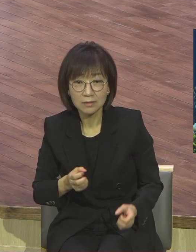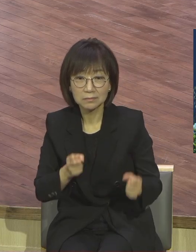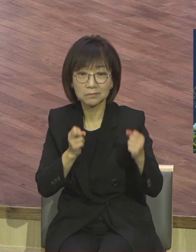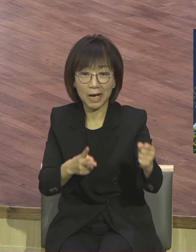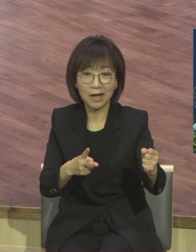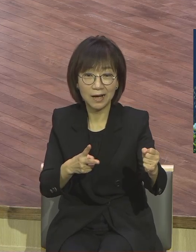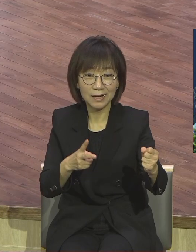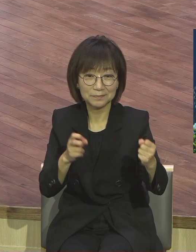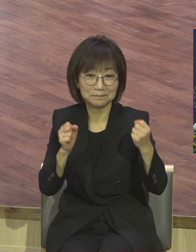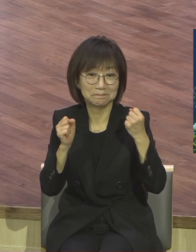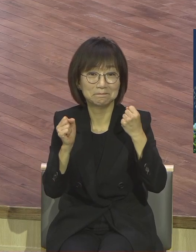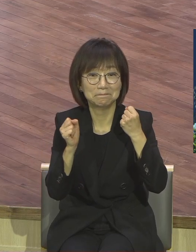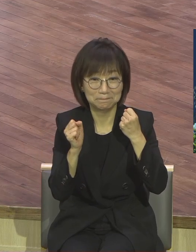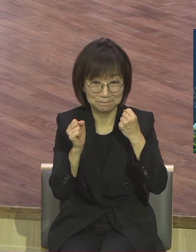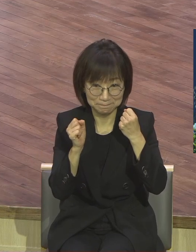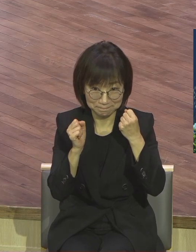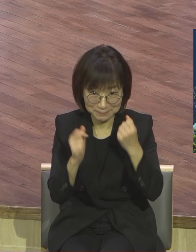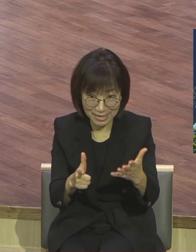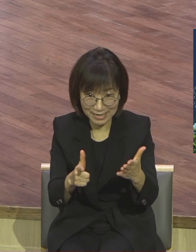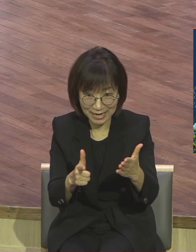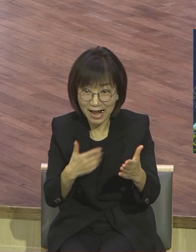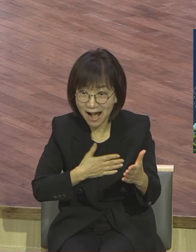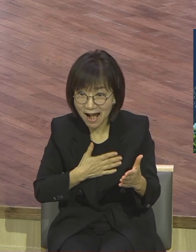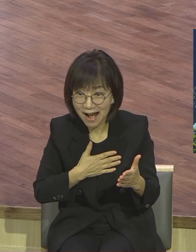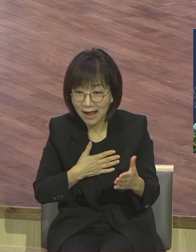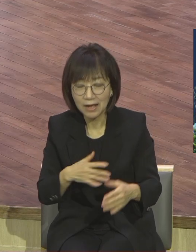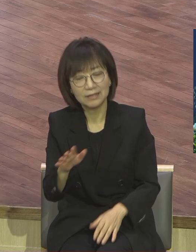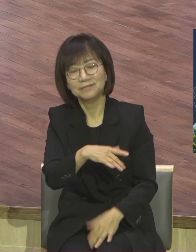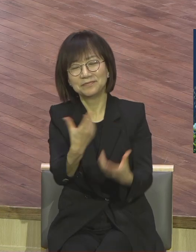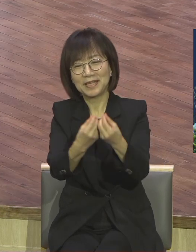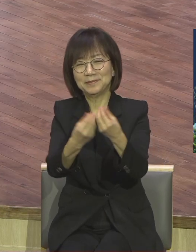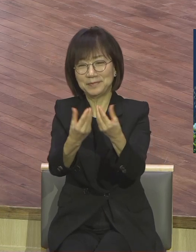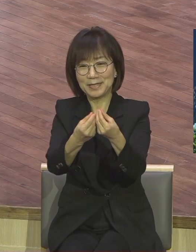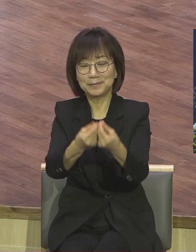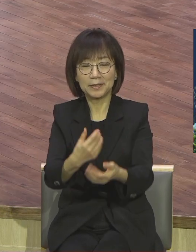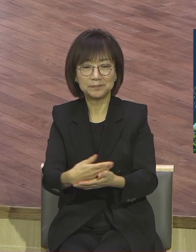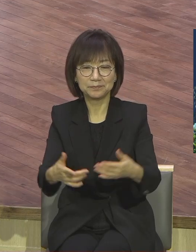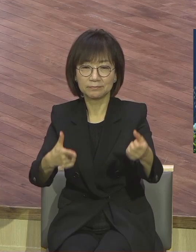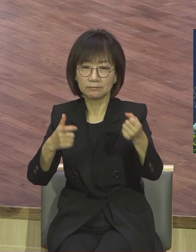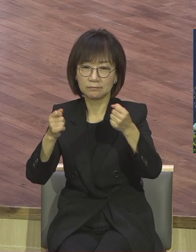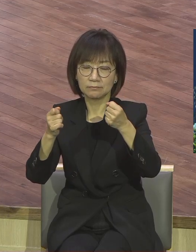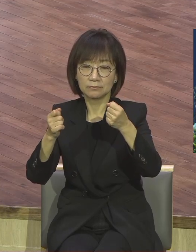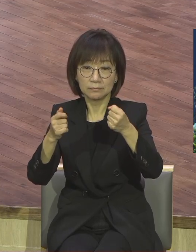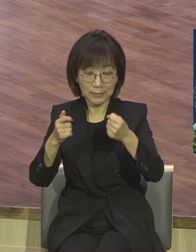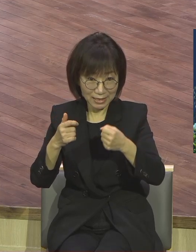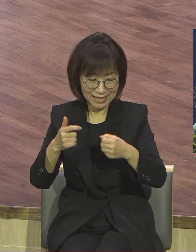없어요. 비교의 의식에서 자유할 수 있어요. 가위는 뭐? 가위는 바위를 이겨요.